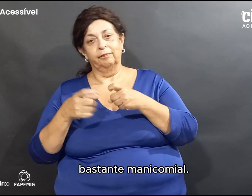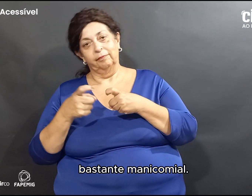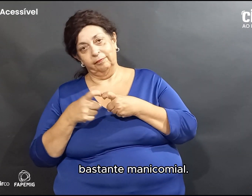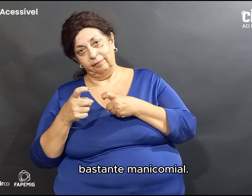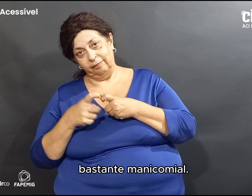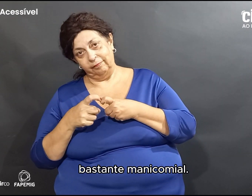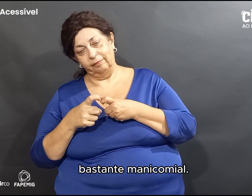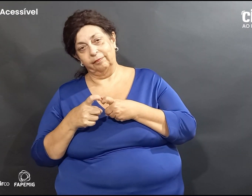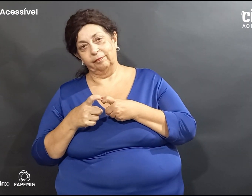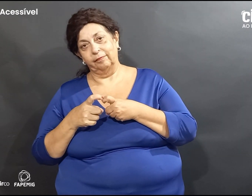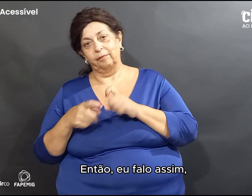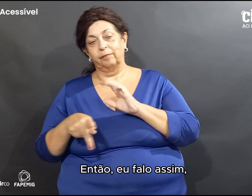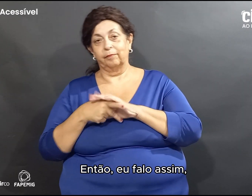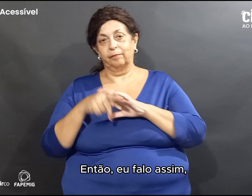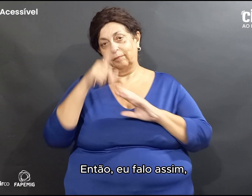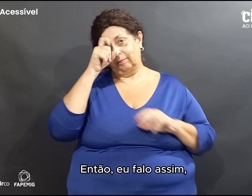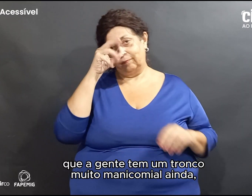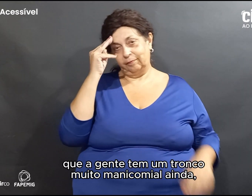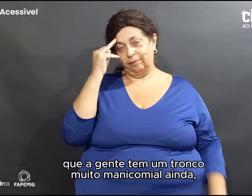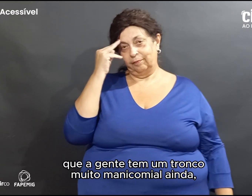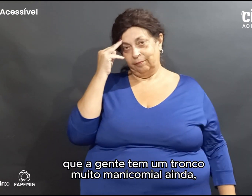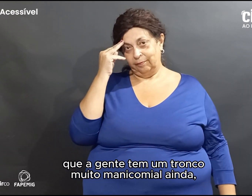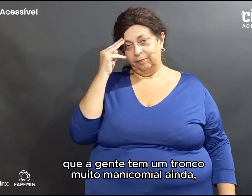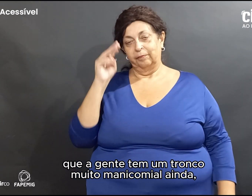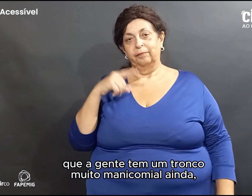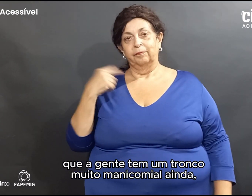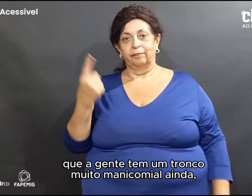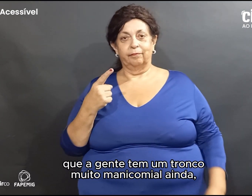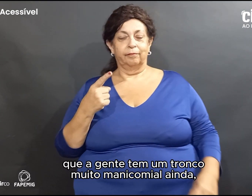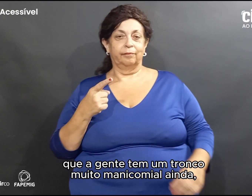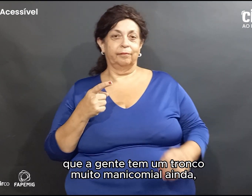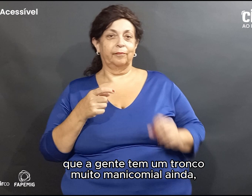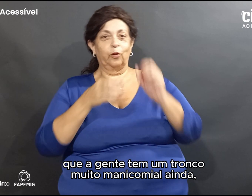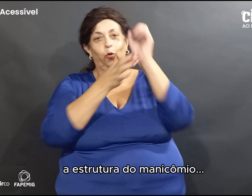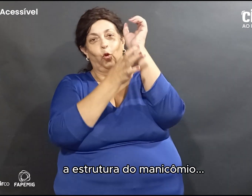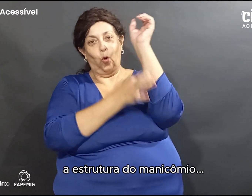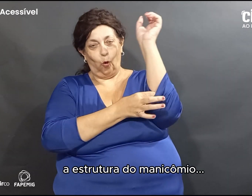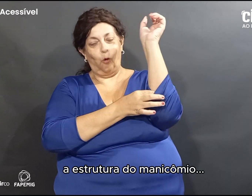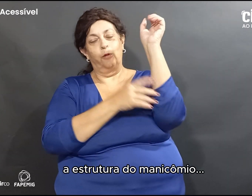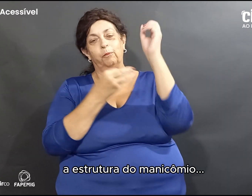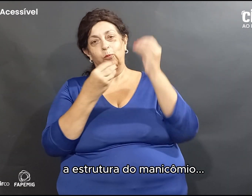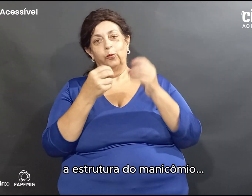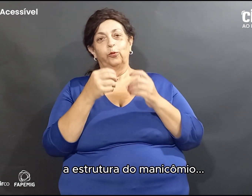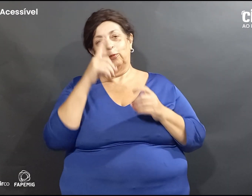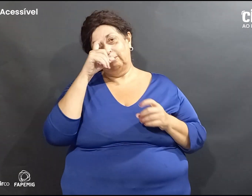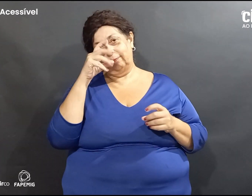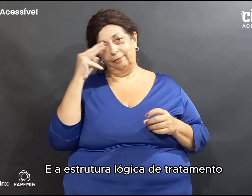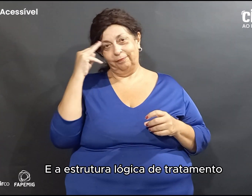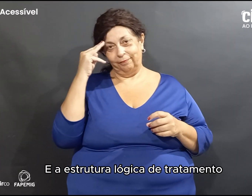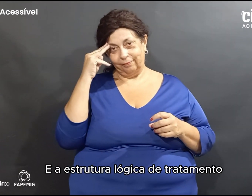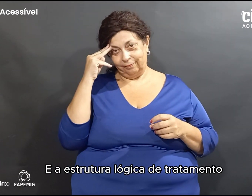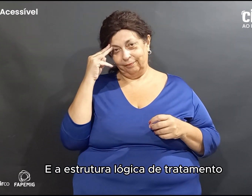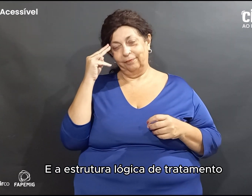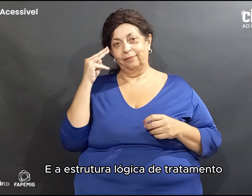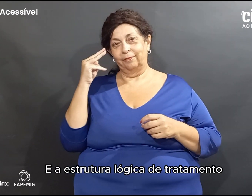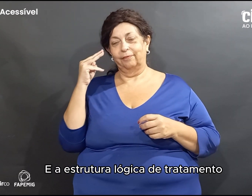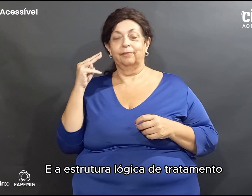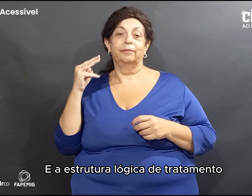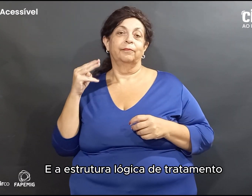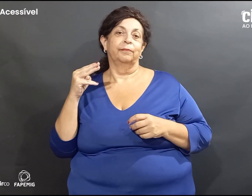bastante manicomial. Então, eu falo assim que a gente tem um tronco muito manicomial ainda, a estrutura do manicômio, e a estrutura lógica de tratamento